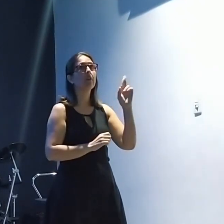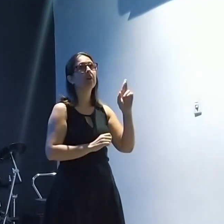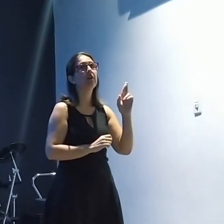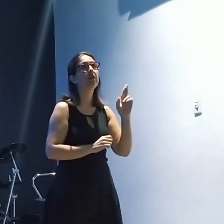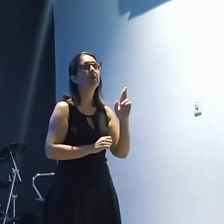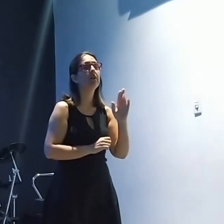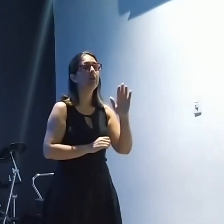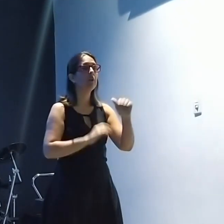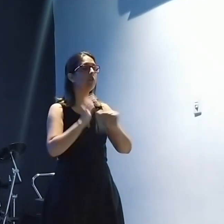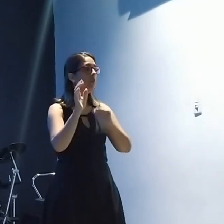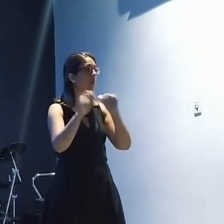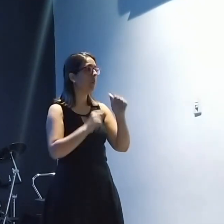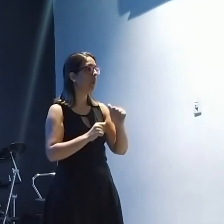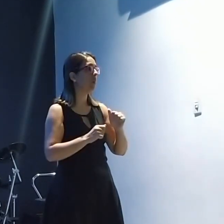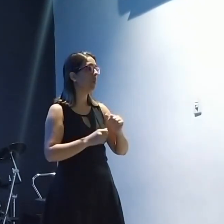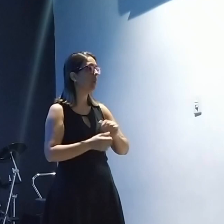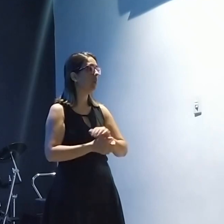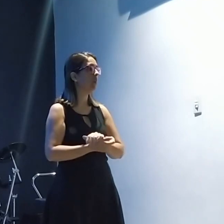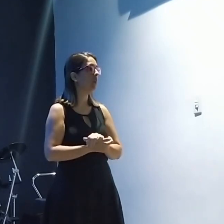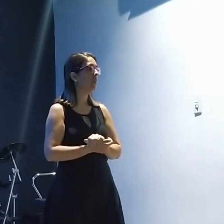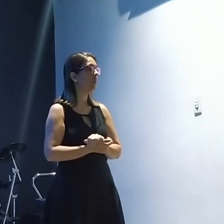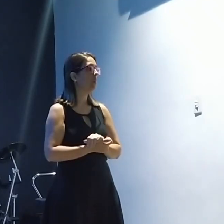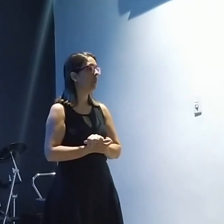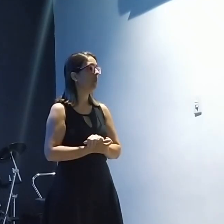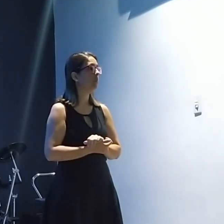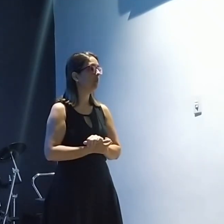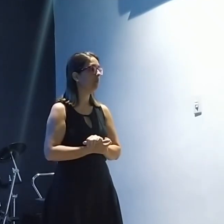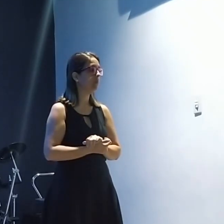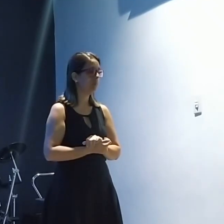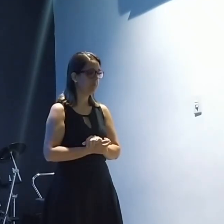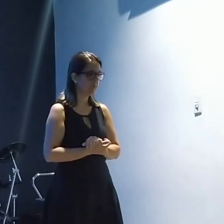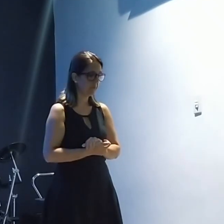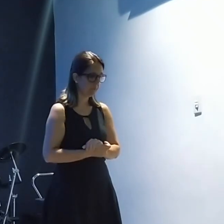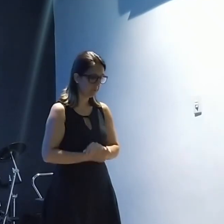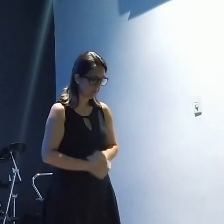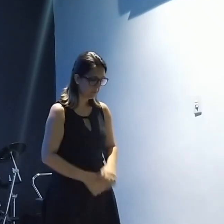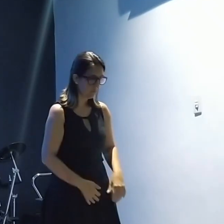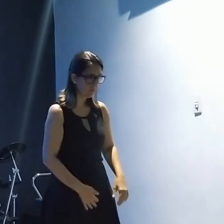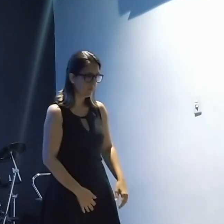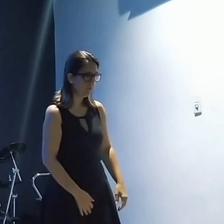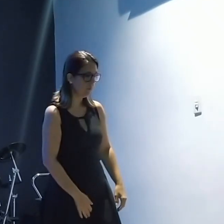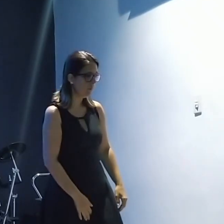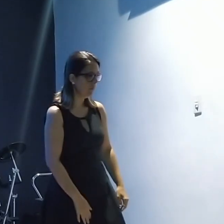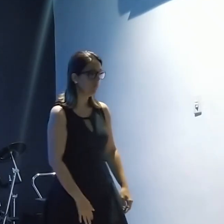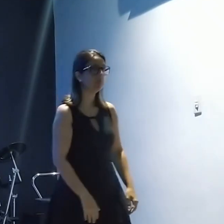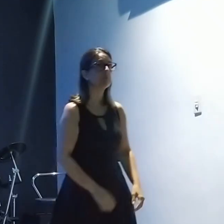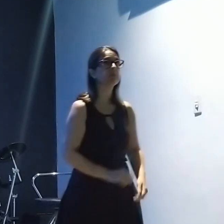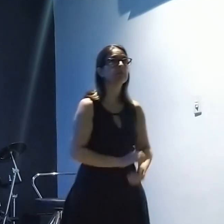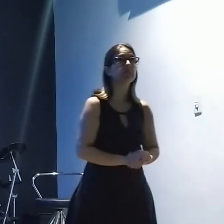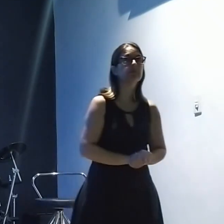nesse mundo aí tu vai morrer, mas nesse rio tem vida para você, a vida de Deus, a vida de Jesus